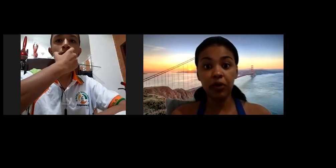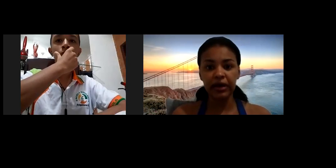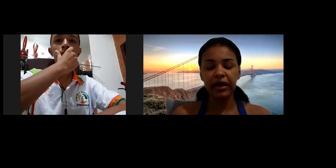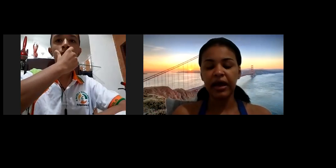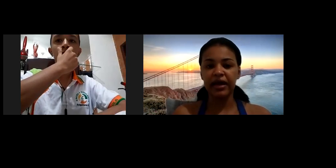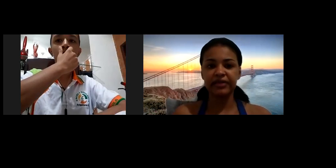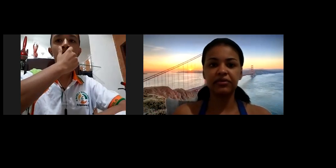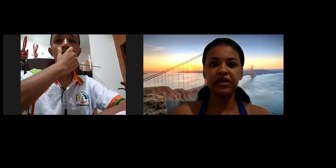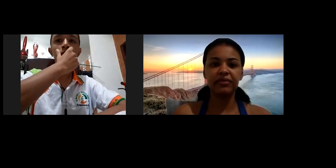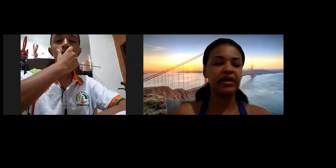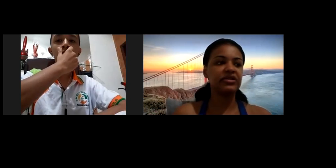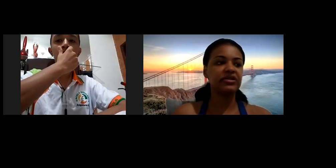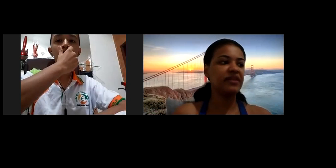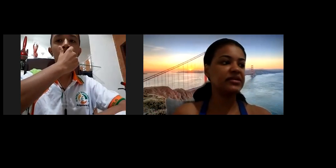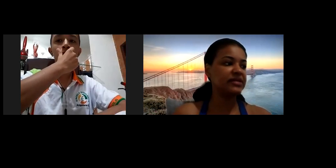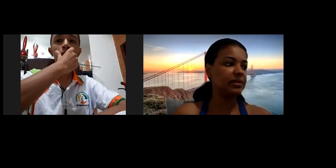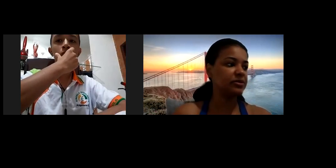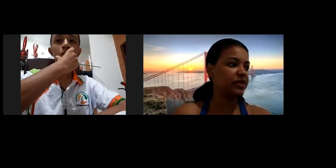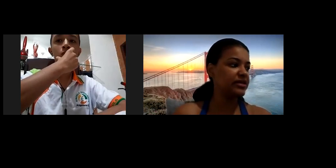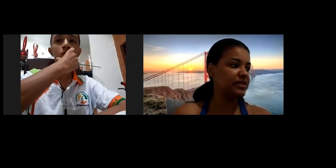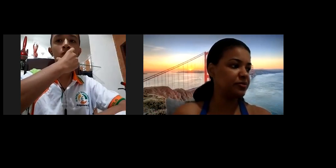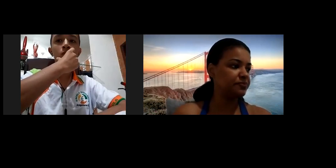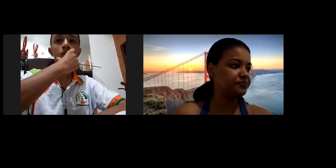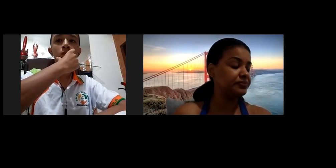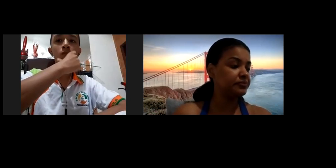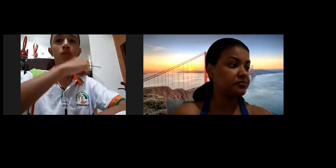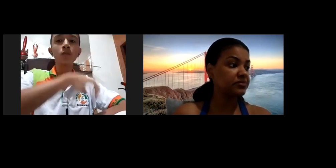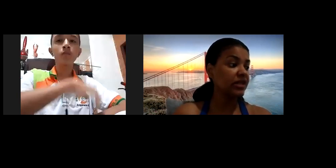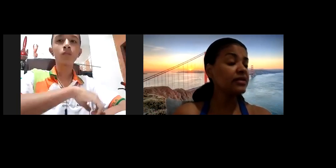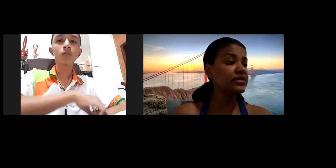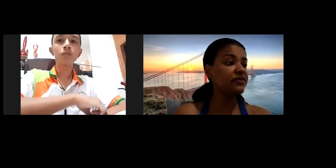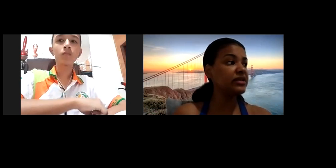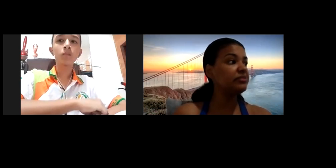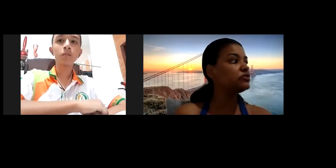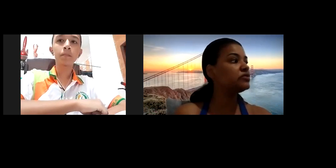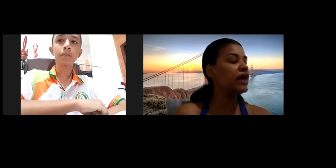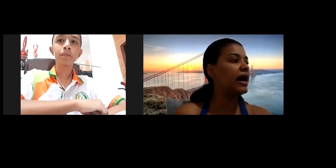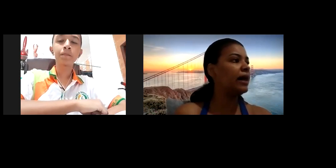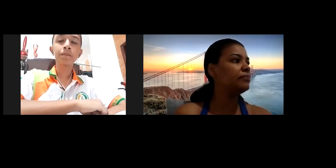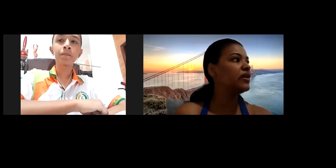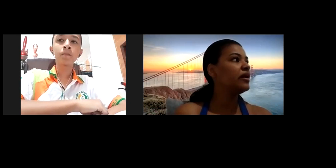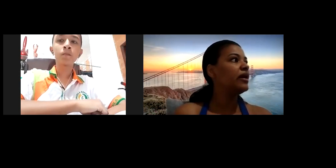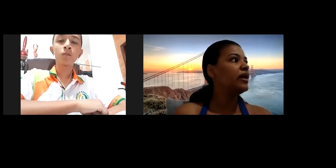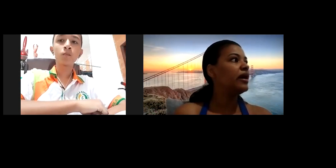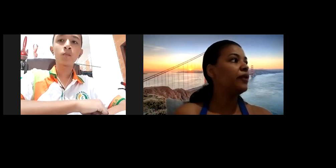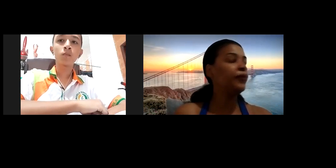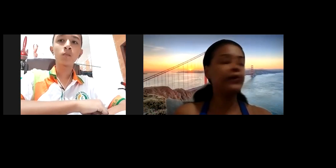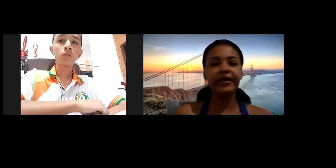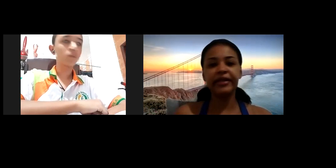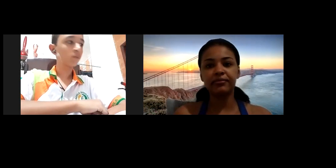certo Para que ocorra a reação química é a gente tem vários exemplos por exemplo se você misturar